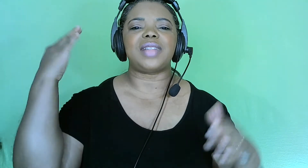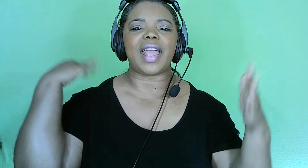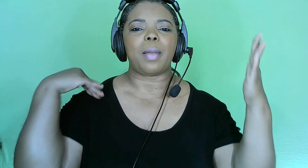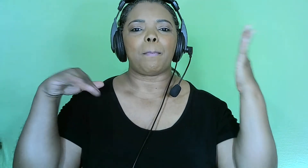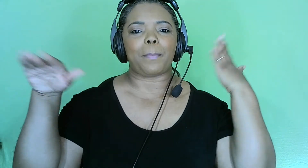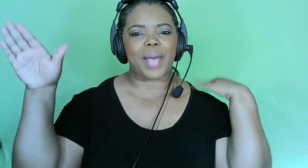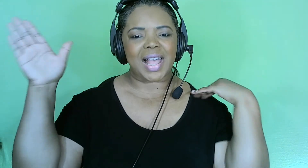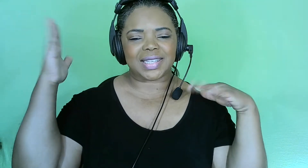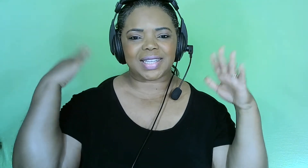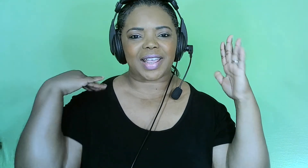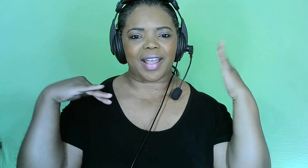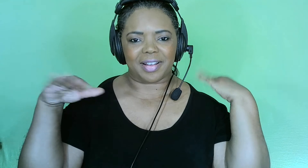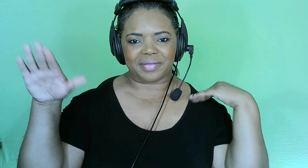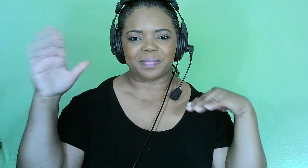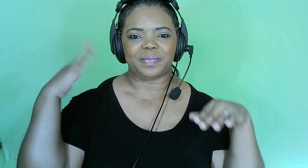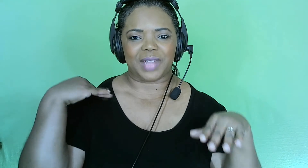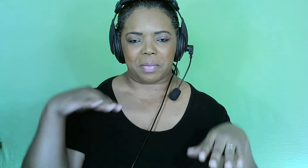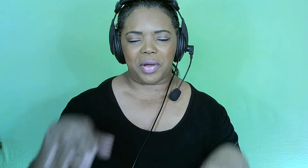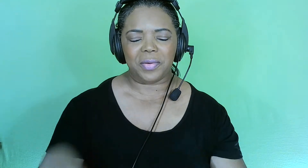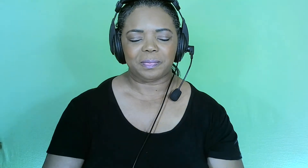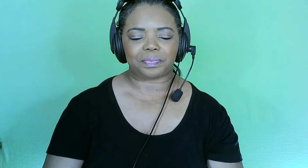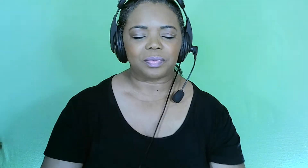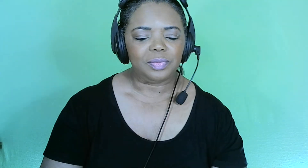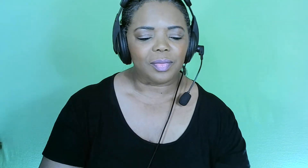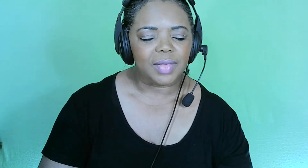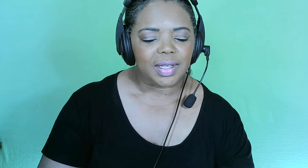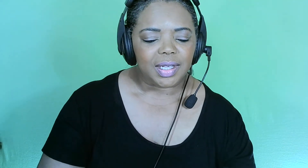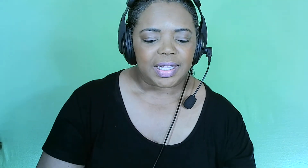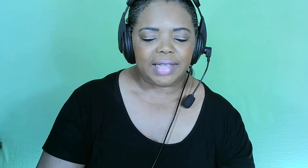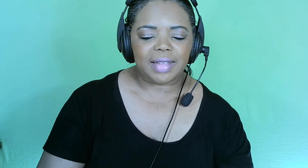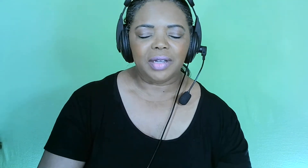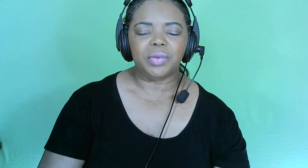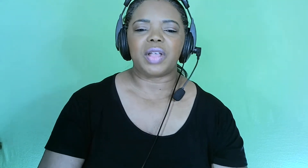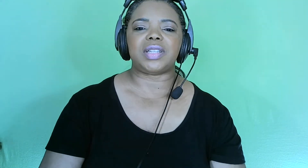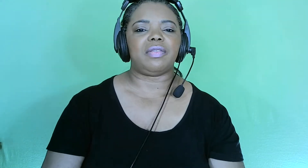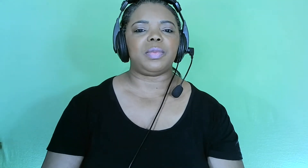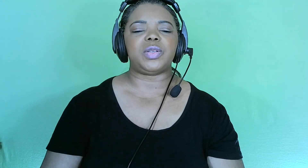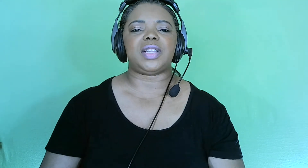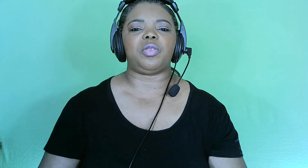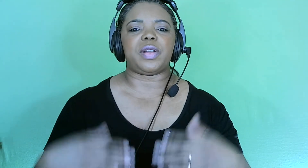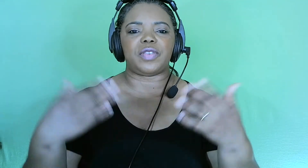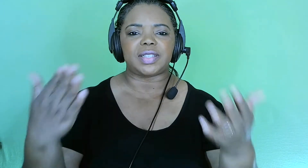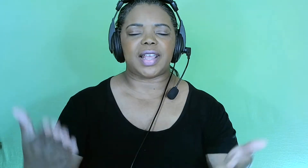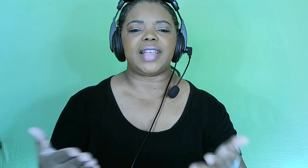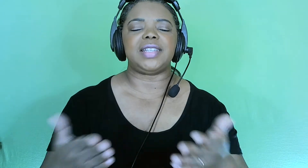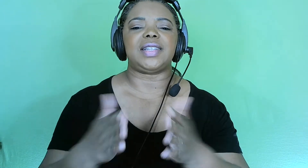né, passear, tá bom? Então, eu estava mostrando para vocês